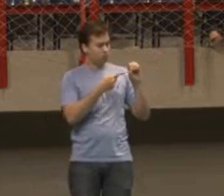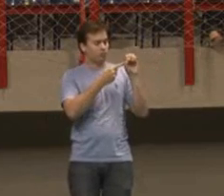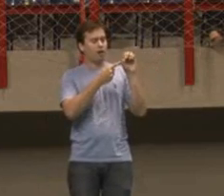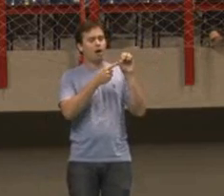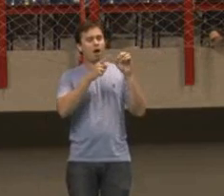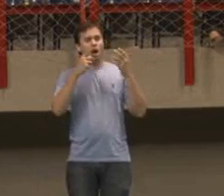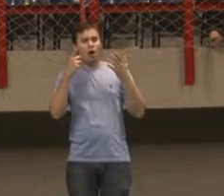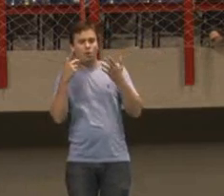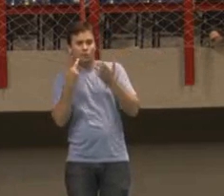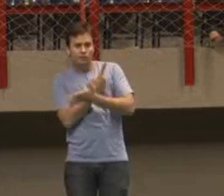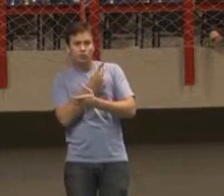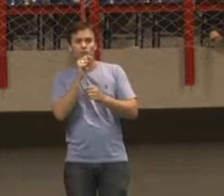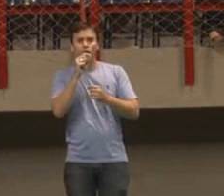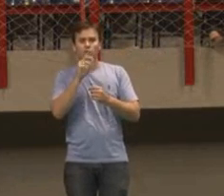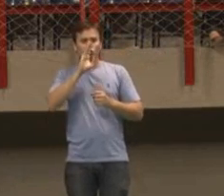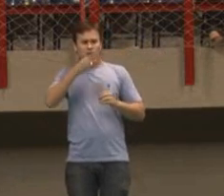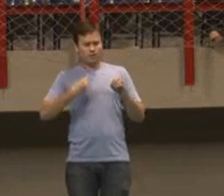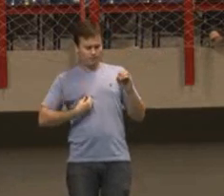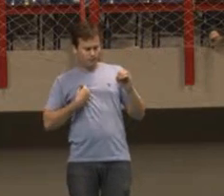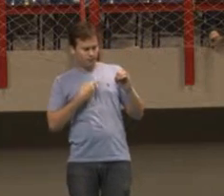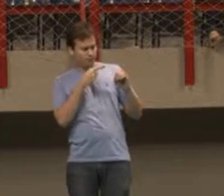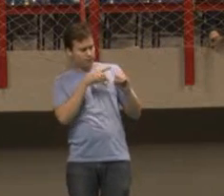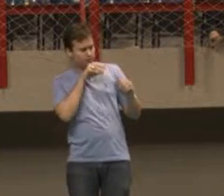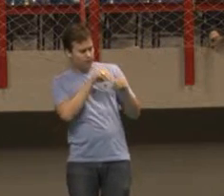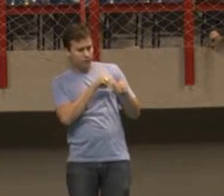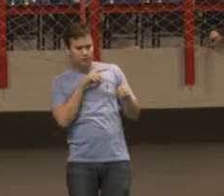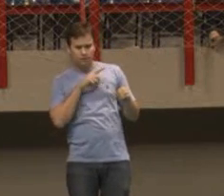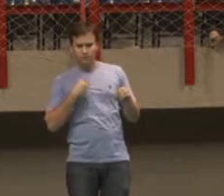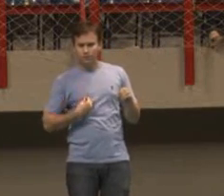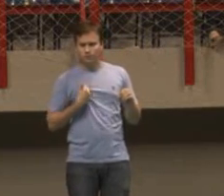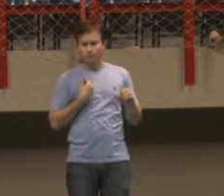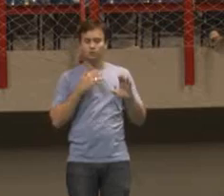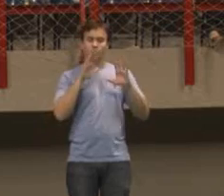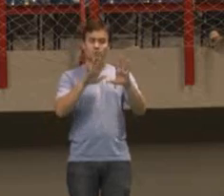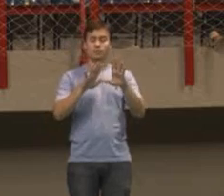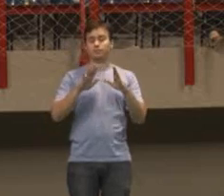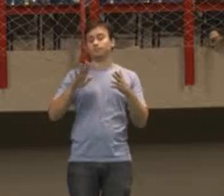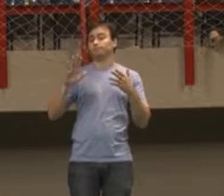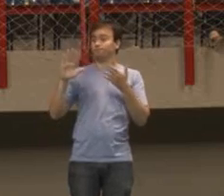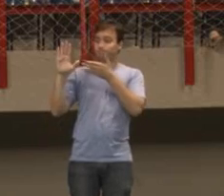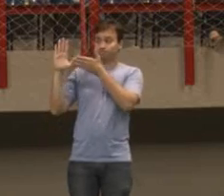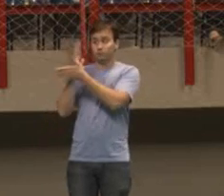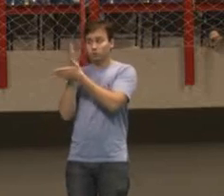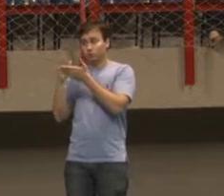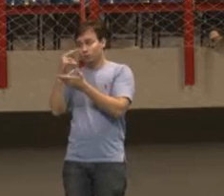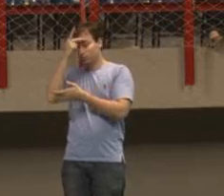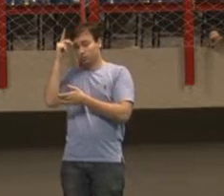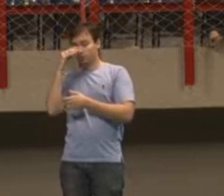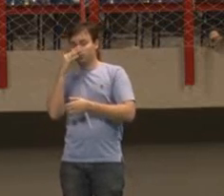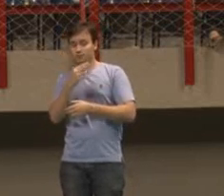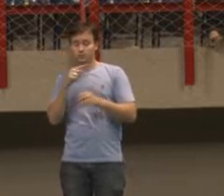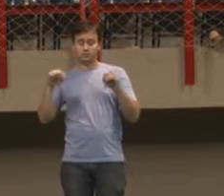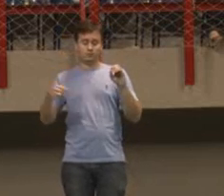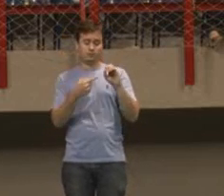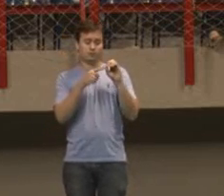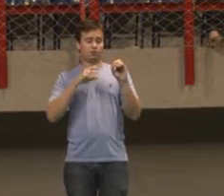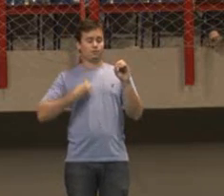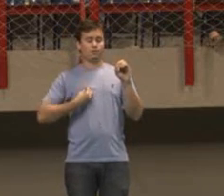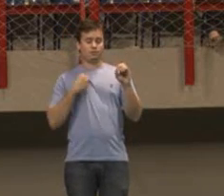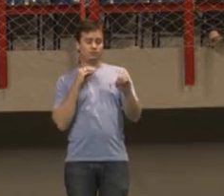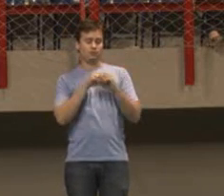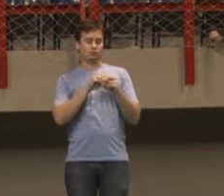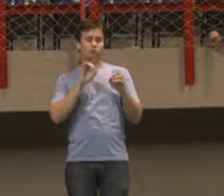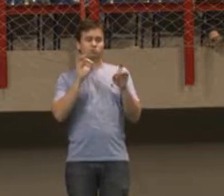ato da fertilização, quando o espermatozoide fecunda o óvulo para a formação da célula ovozigoto, essa